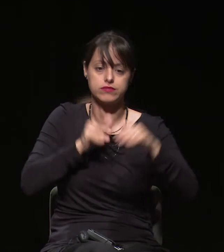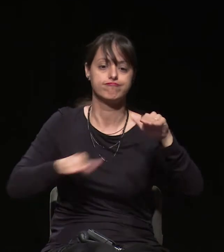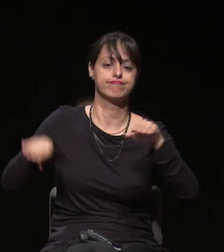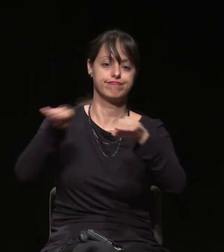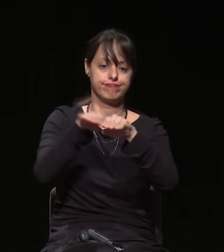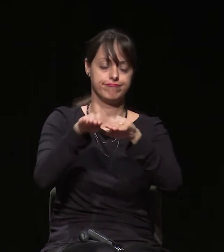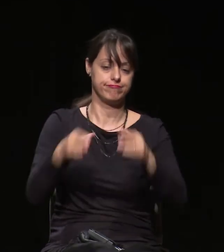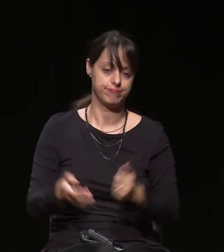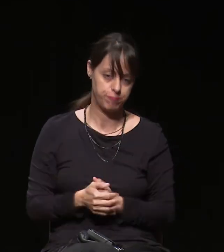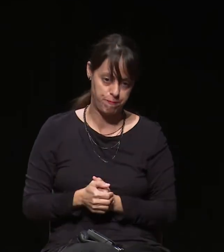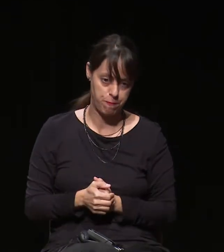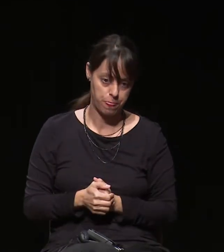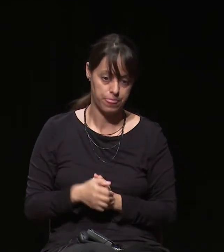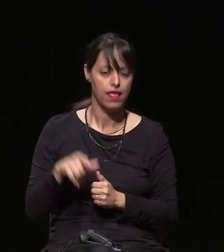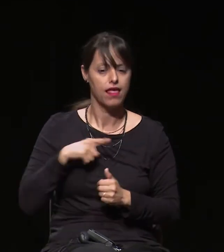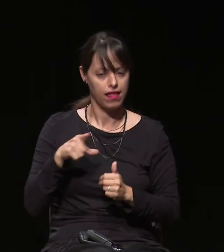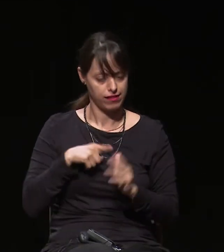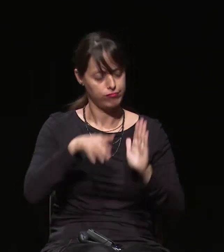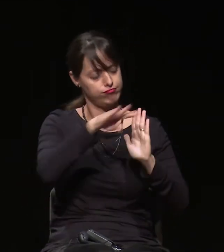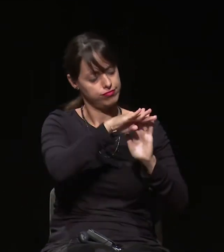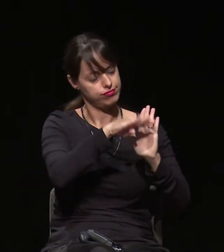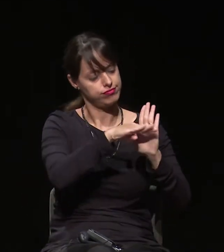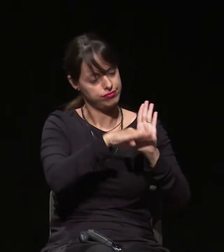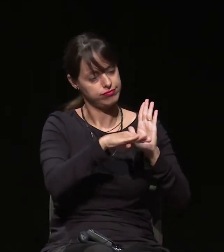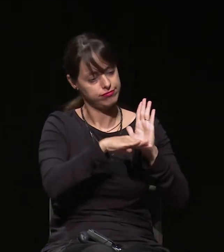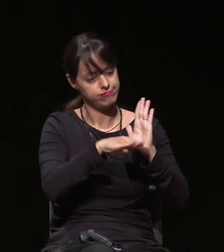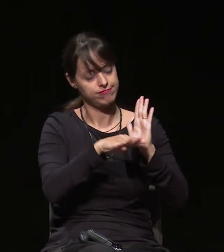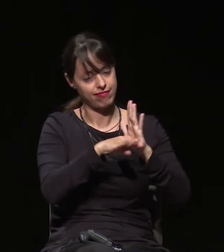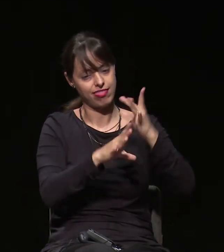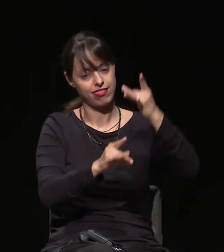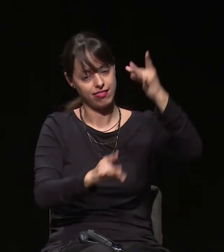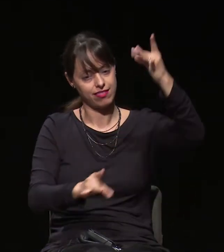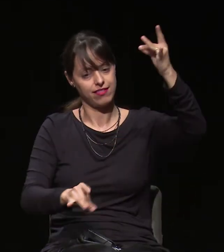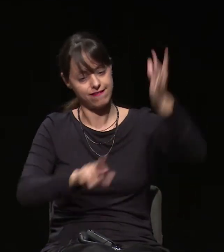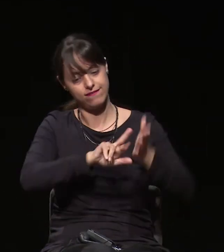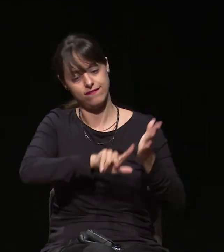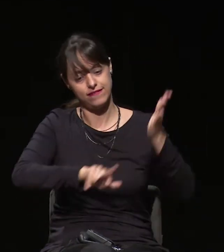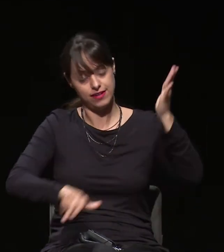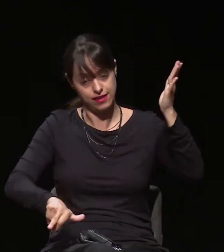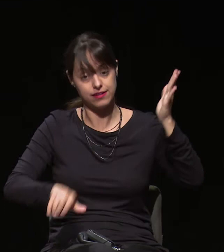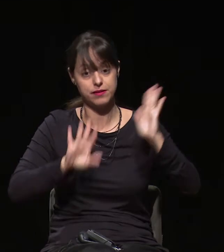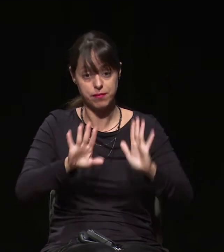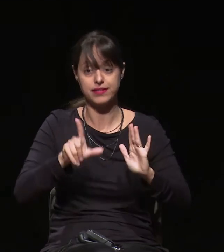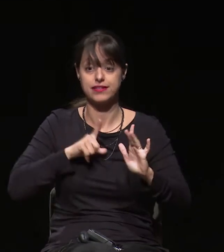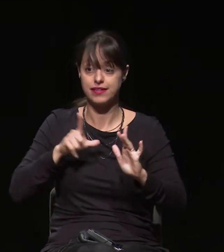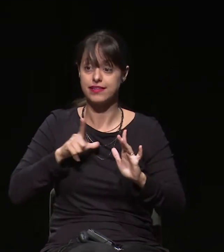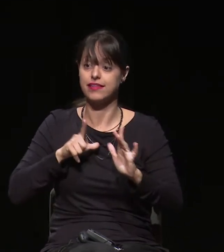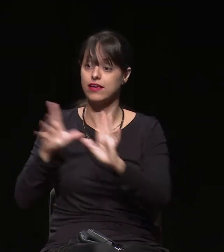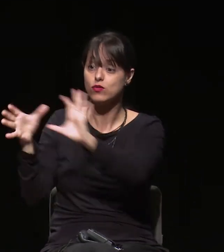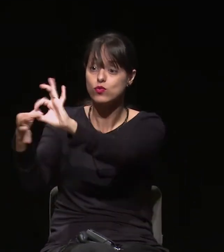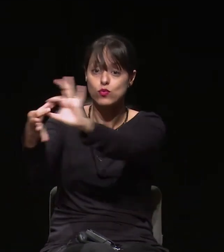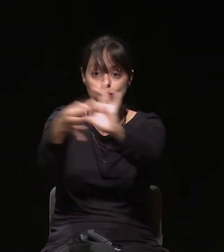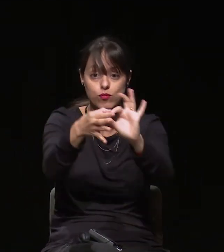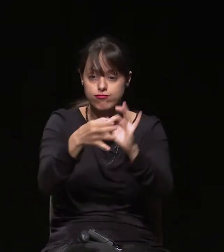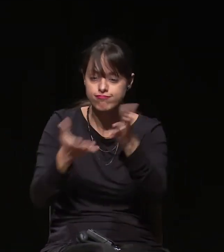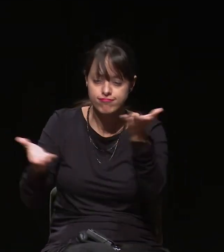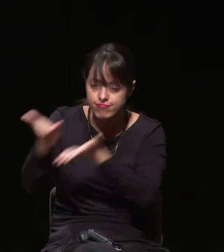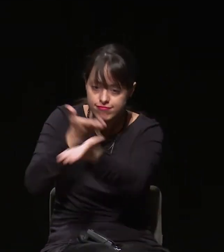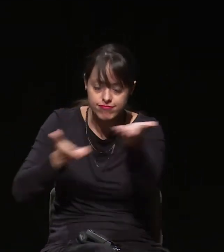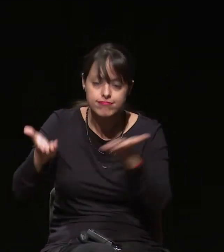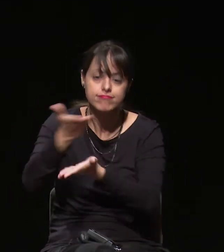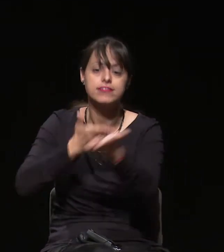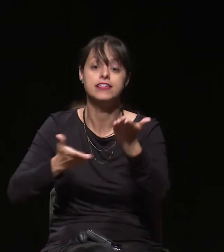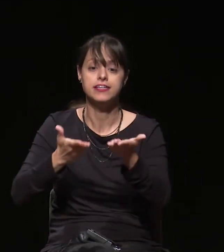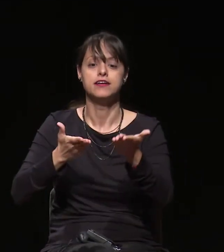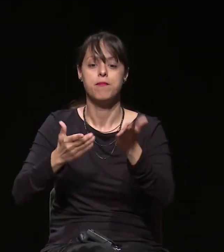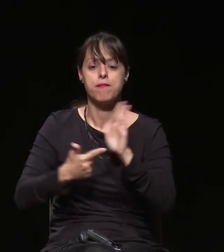pauta extensa, as diferentes associações que compuseram o movimento acabaram por construir visões distintas no que tange às formas